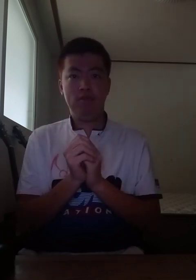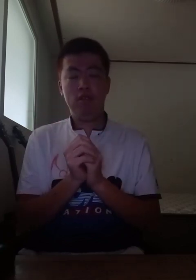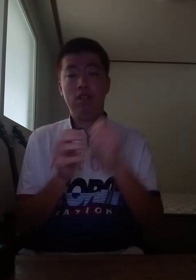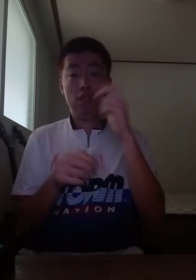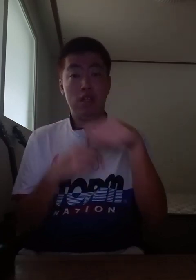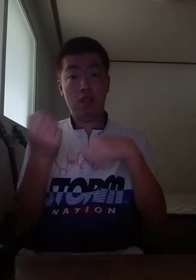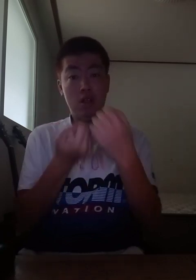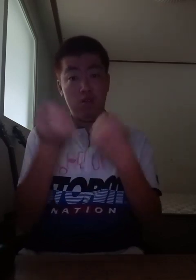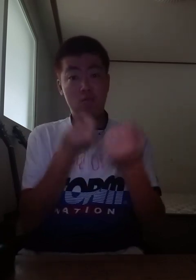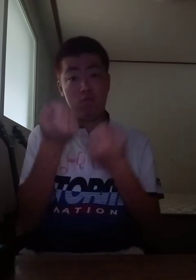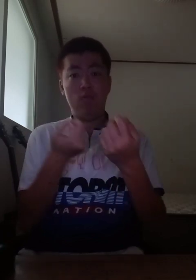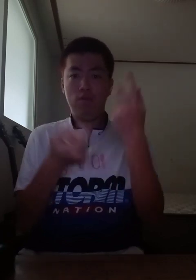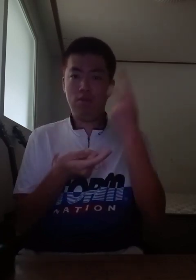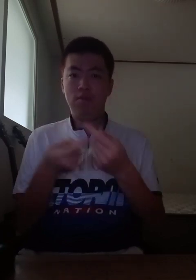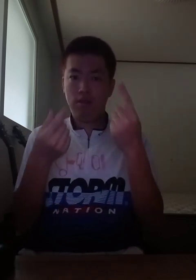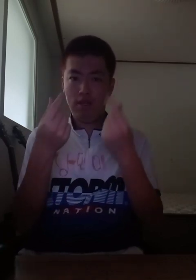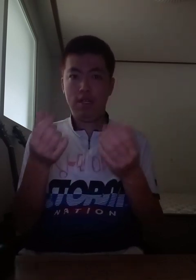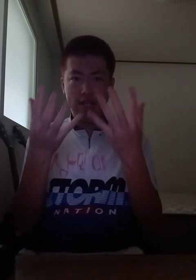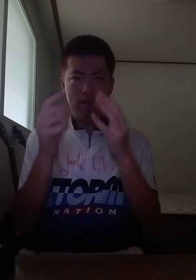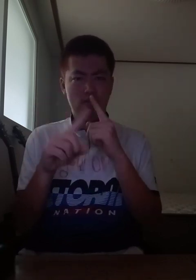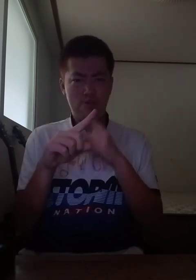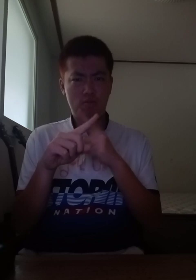자전거 도로를 인식하는 보행자도 많지 않습니다.